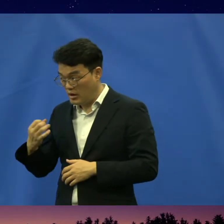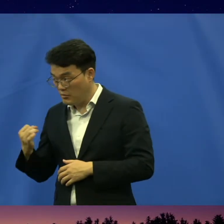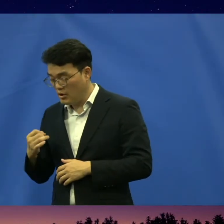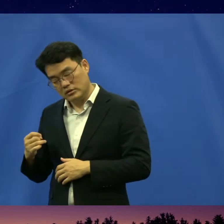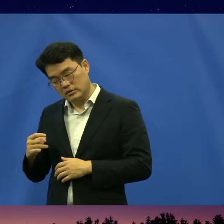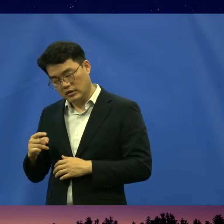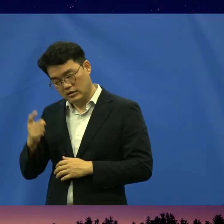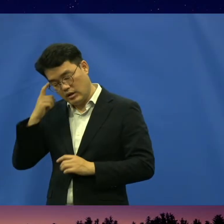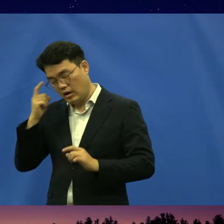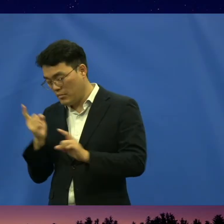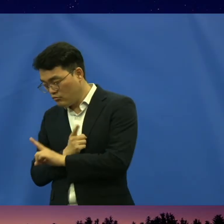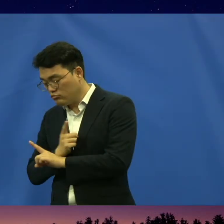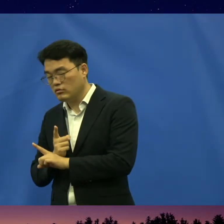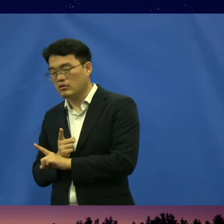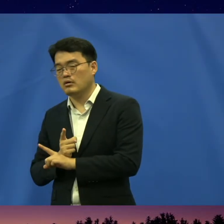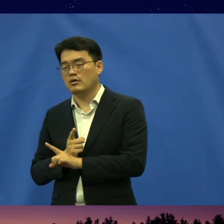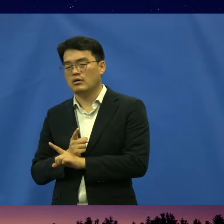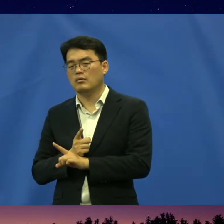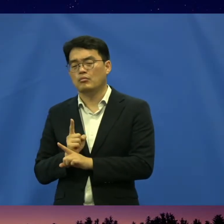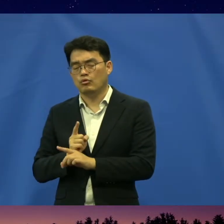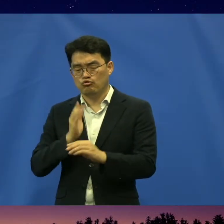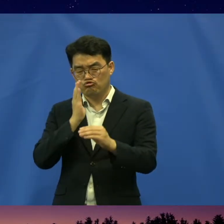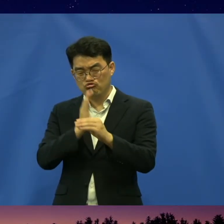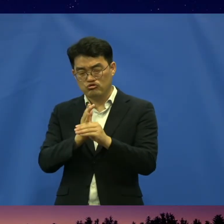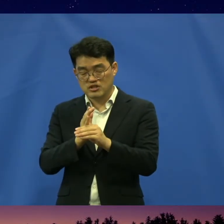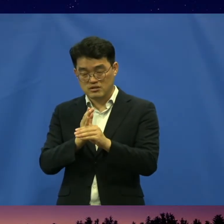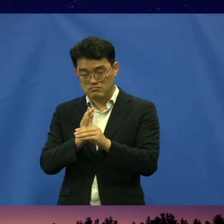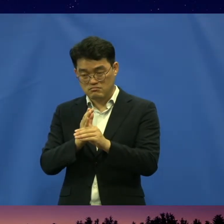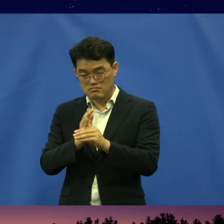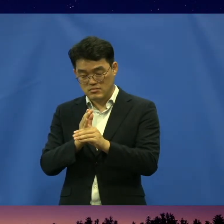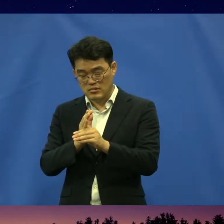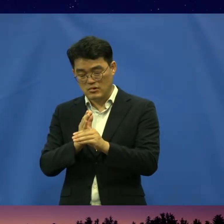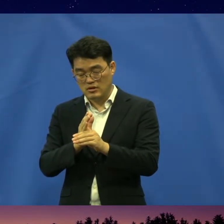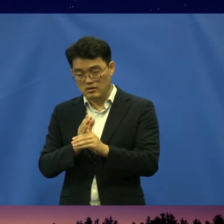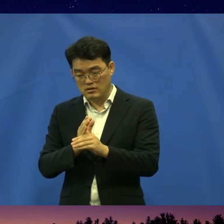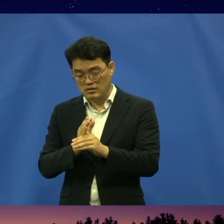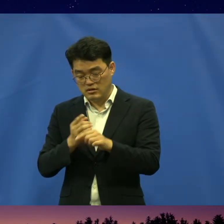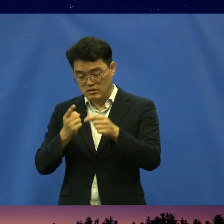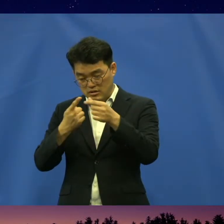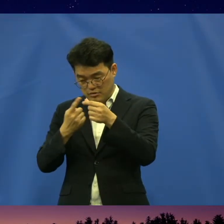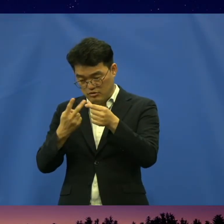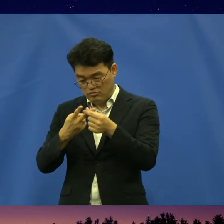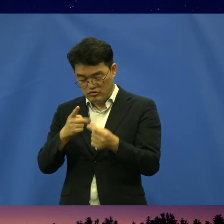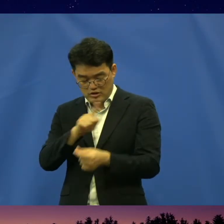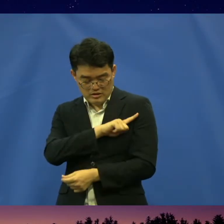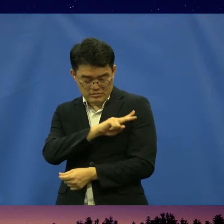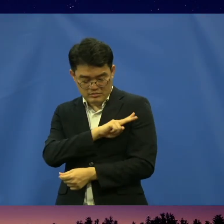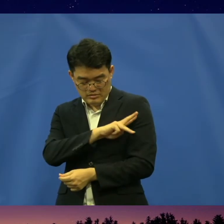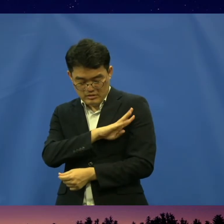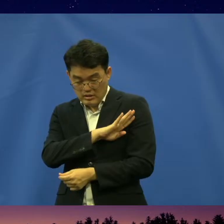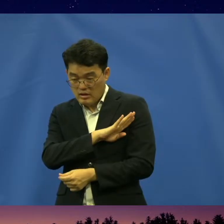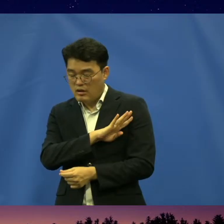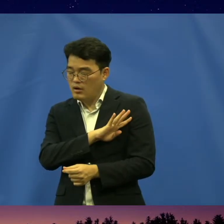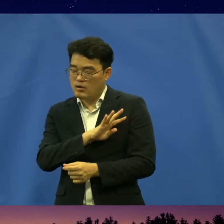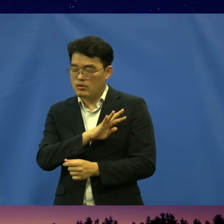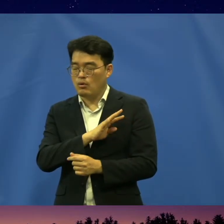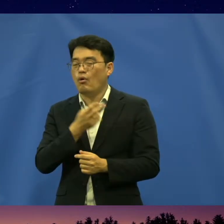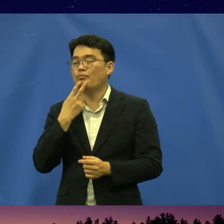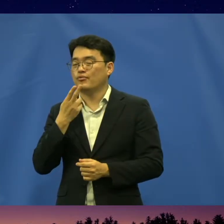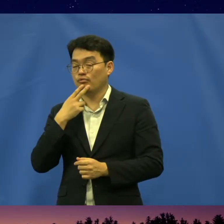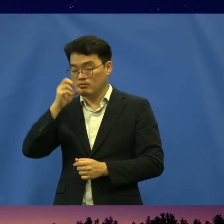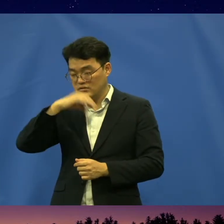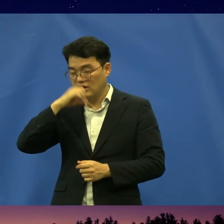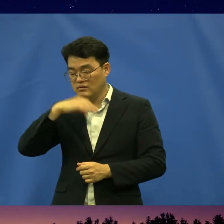우선순위가 안 잡혀 있는 거예요. 여러분, 다른 것은 잊어버려도 삶의 우선순위를 놓치면 안 돼요. 우리는 시계보다도 나침반과 같은 삶을 살아야